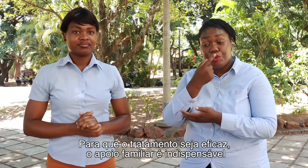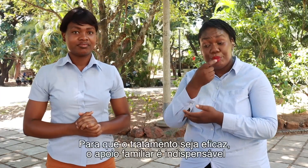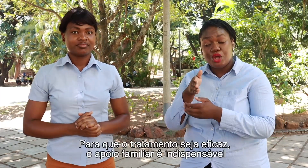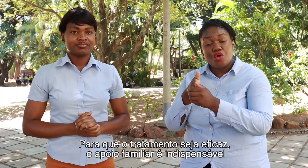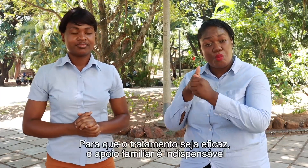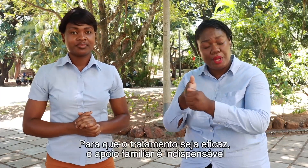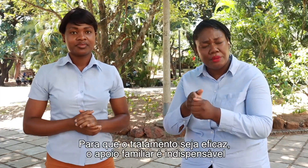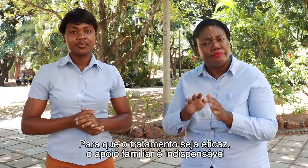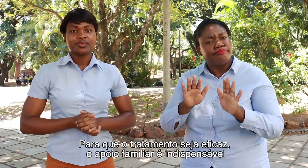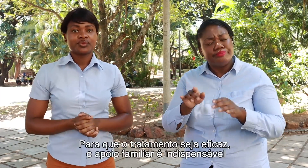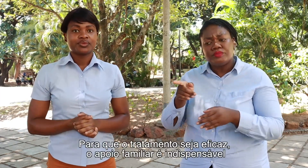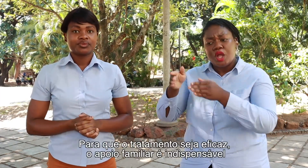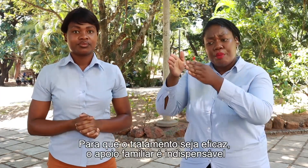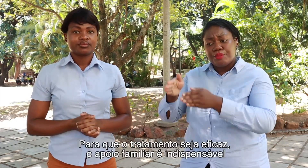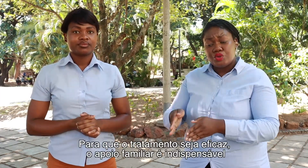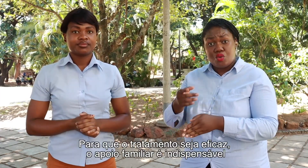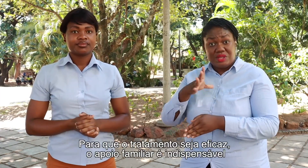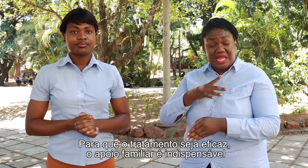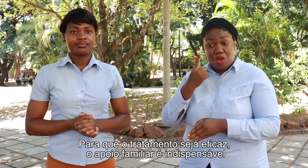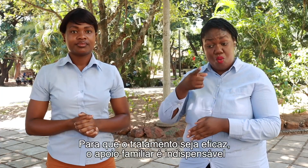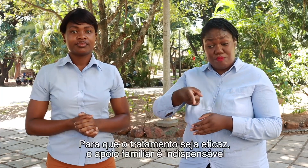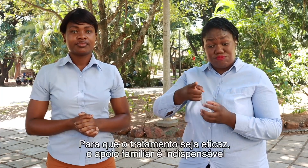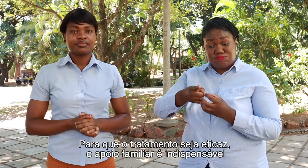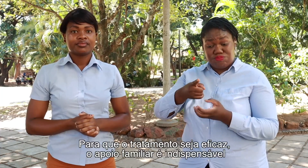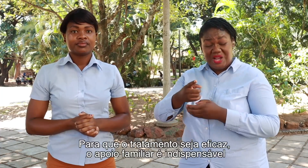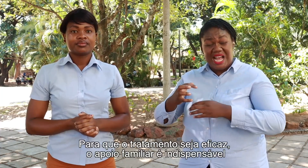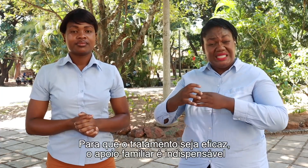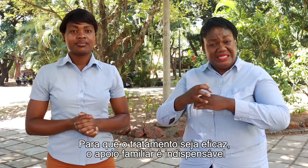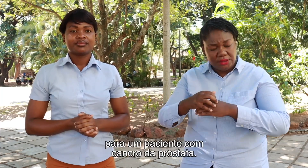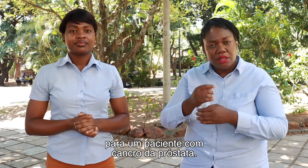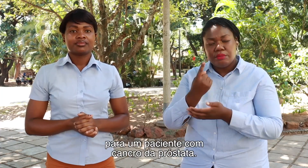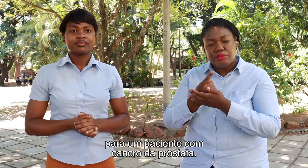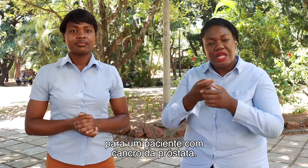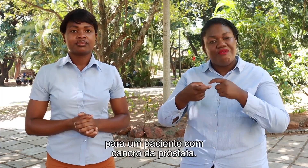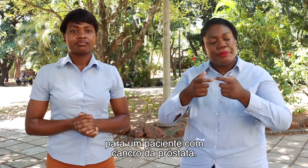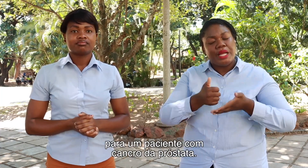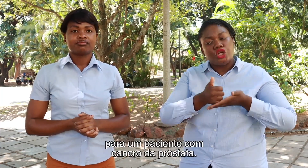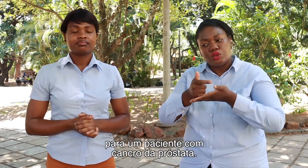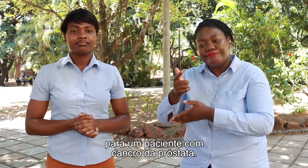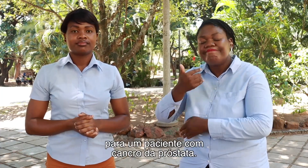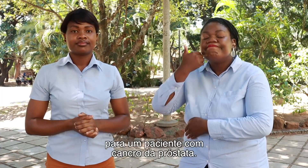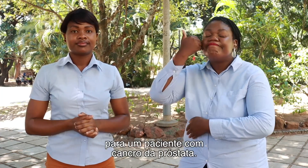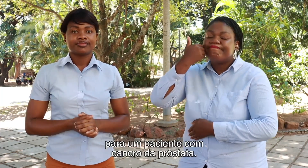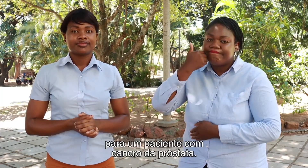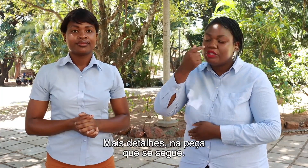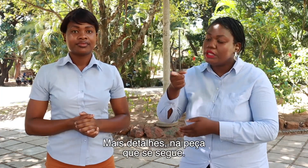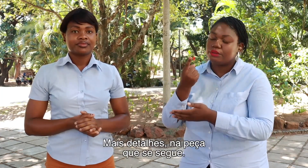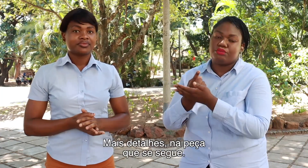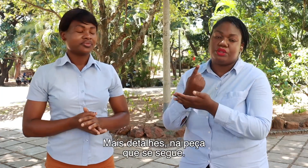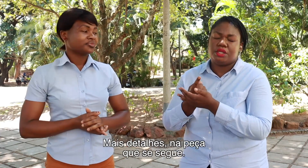Para que o tratamento seja eficaz, o apoio familiar é indispensável para um paciente com cancro da próstata. Mais detalhes